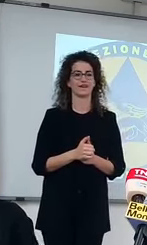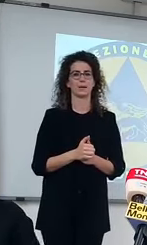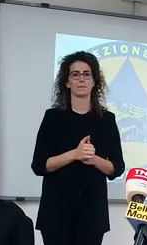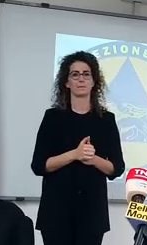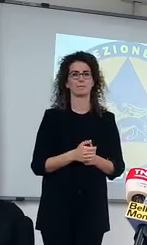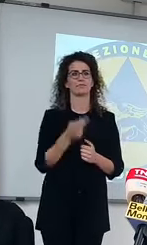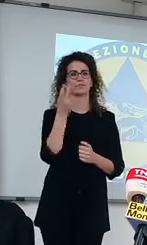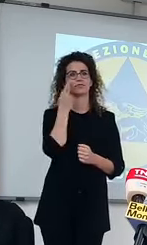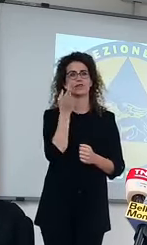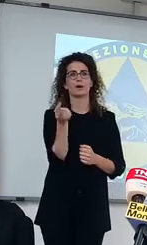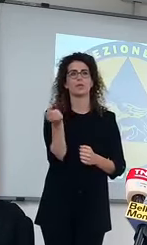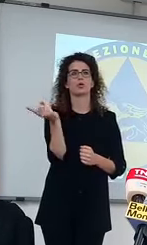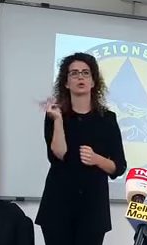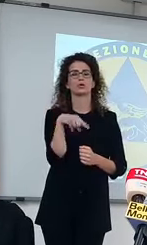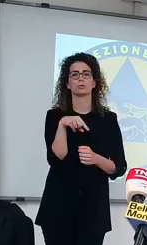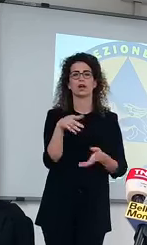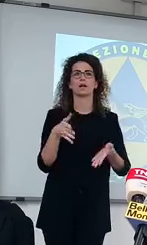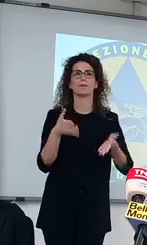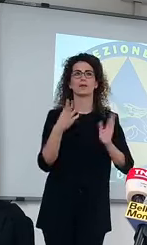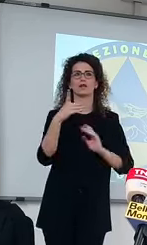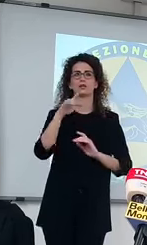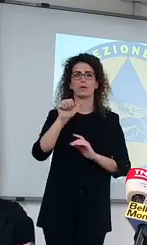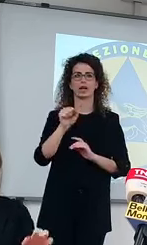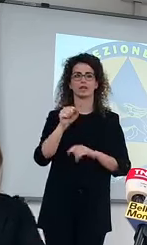Ci vediamo domattina a Palazzo Balbi, sì.